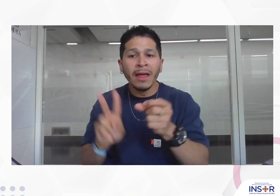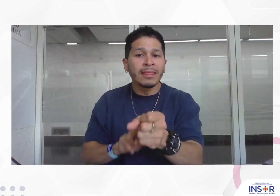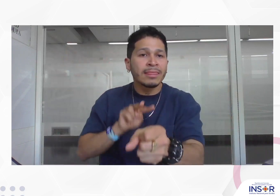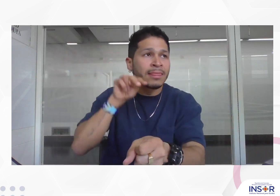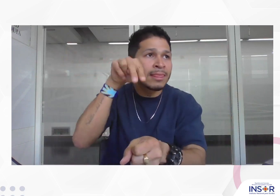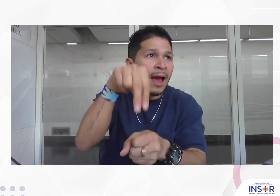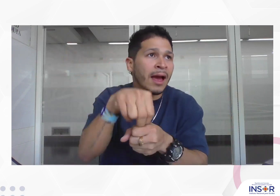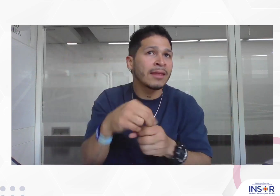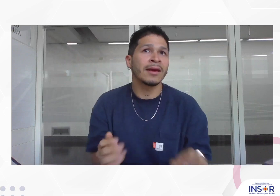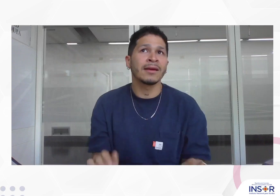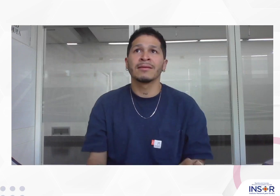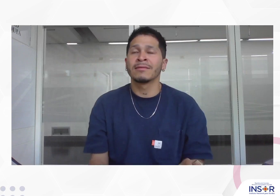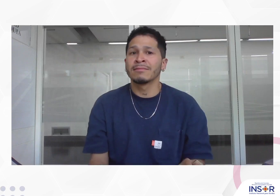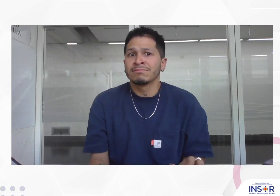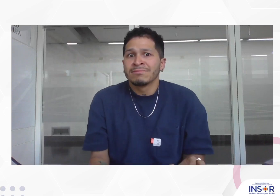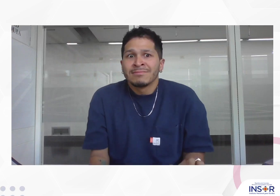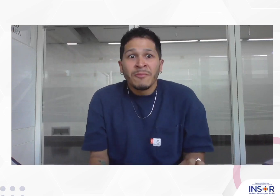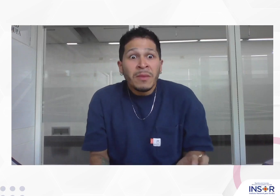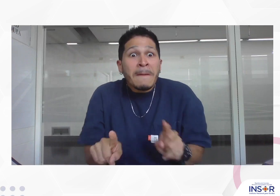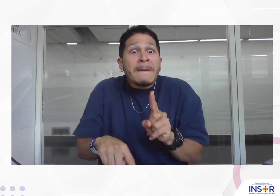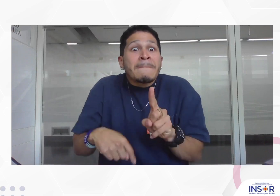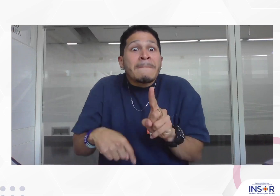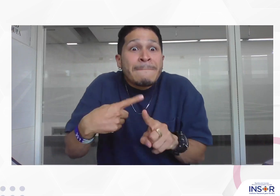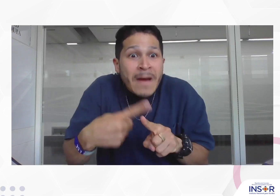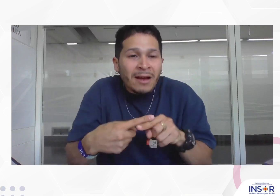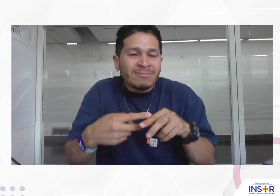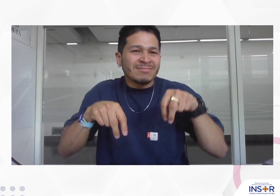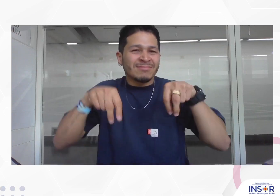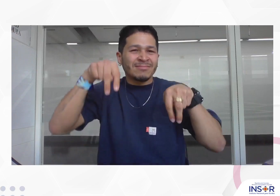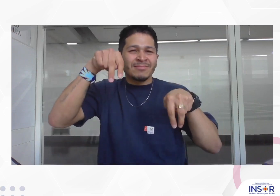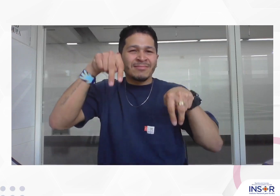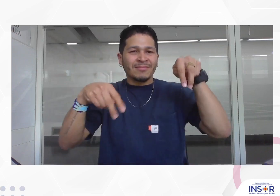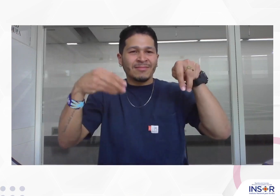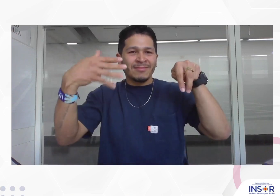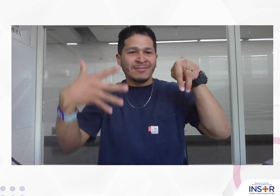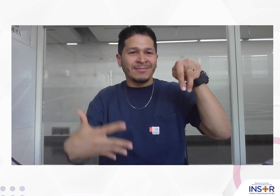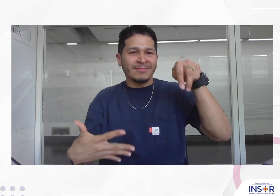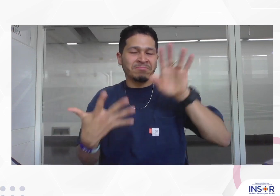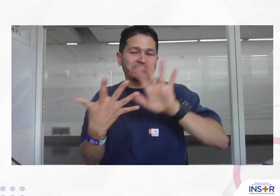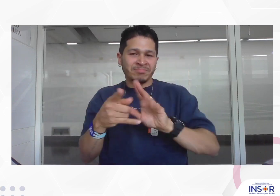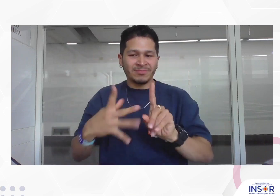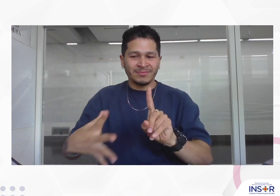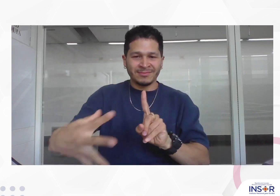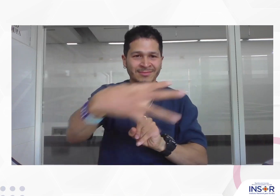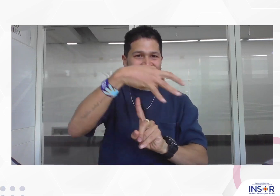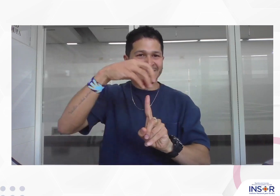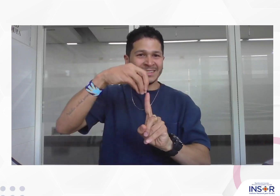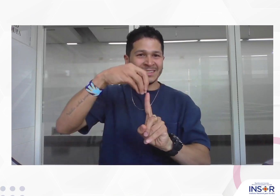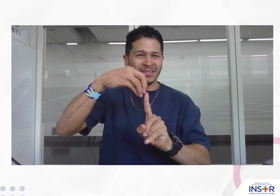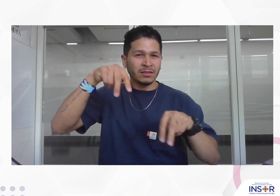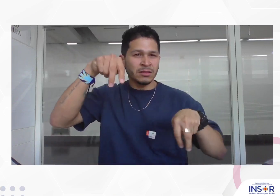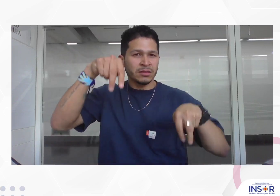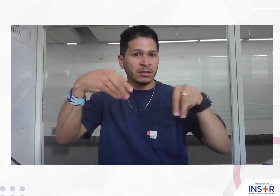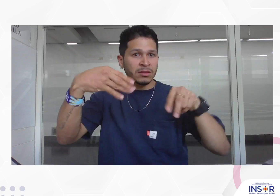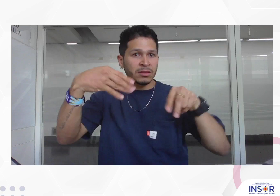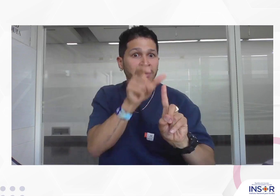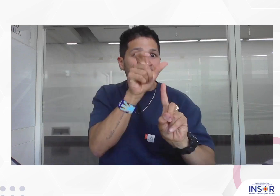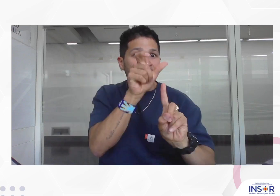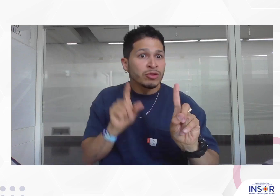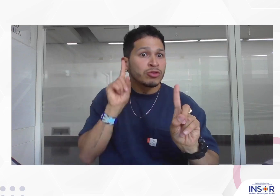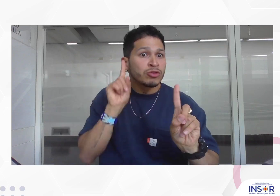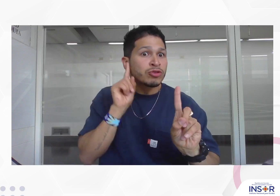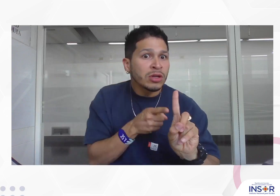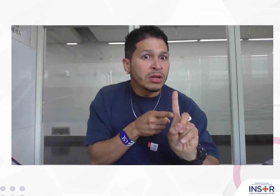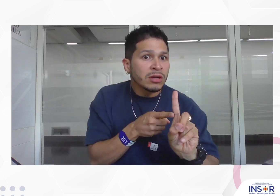sectores LGBTIQ+, a grupos indígenas, a raizales y demás pertenencias a grupos étnicos y